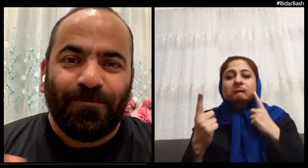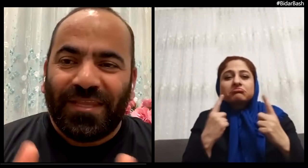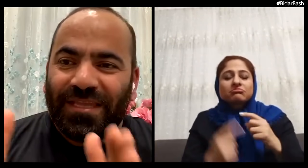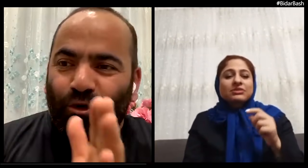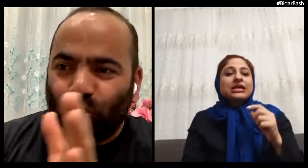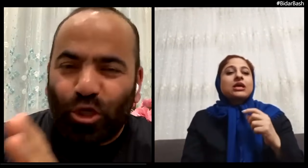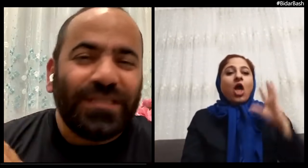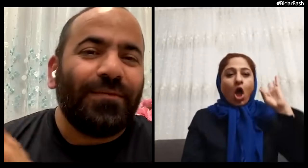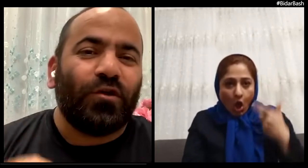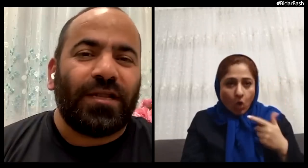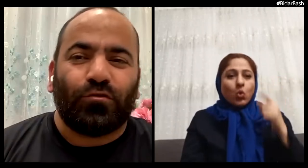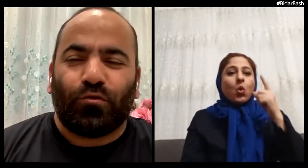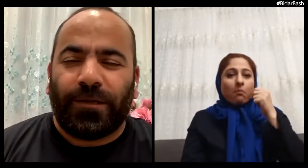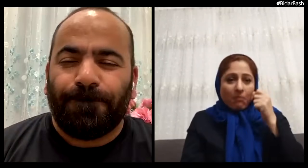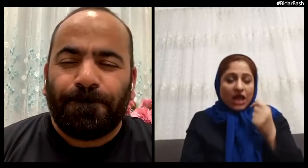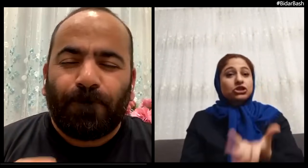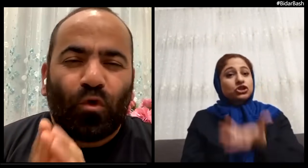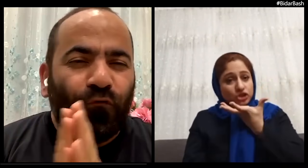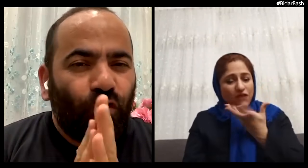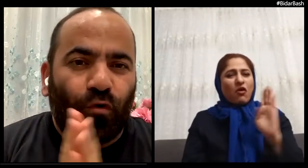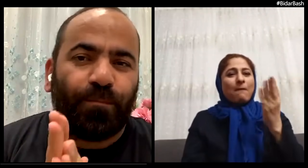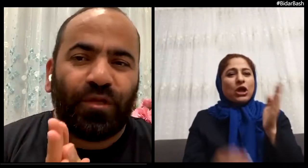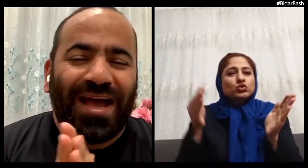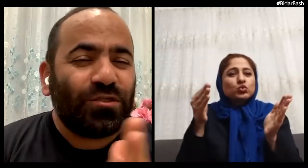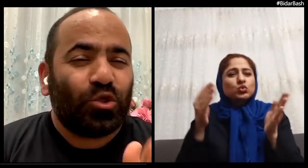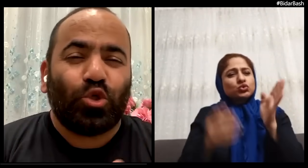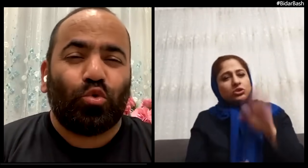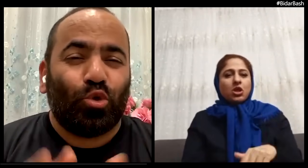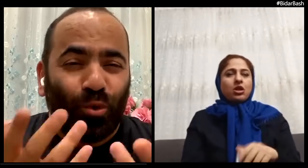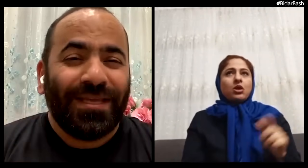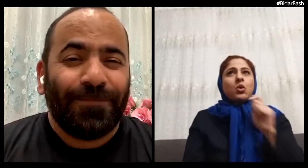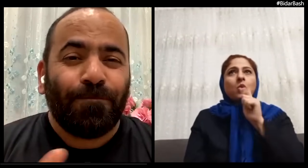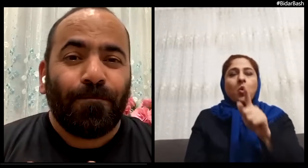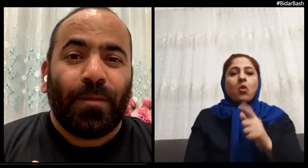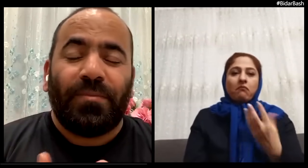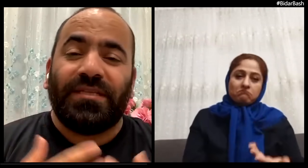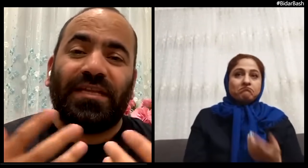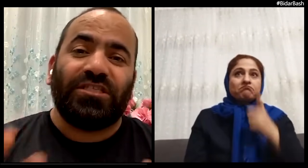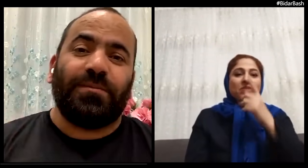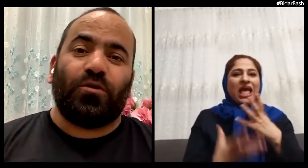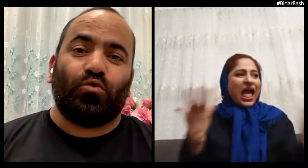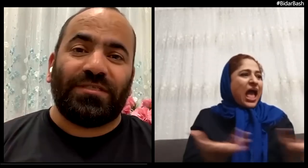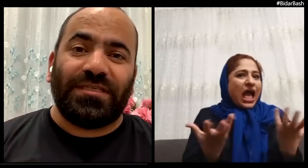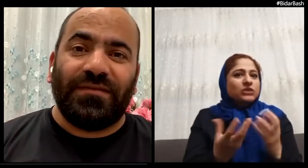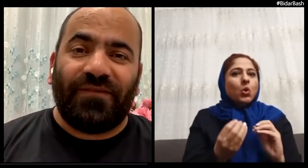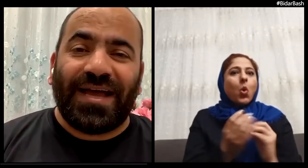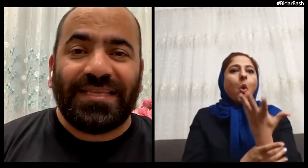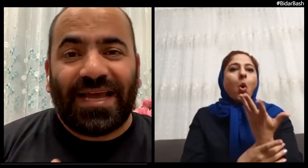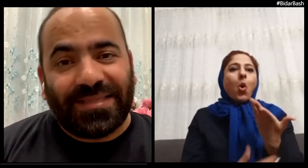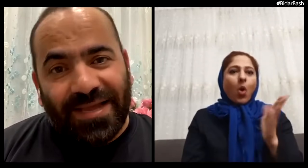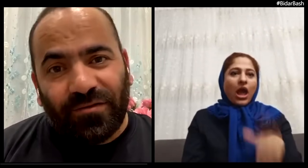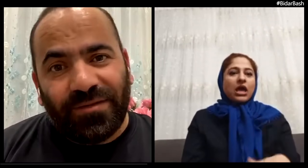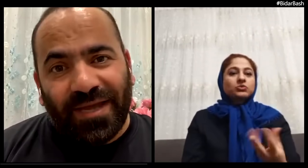هن، یه نوزادی هم دارن تو خونه. گفت خب اینا اساساشون نوعه، بهتره چیز برای دزدی،